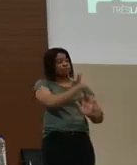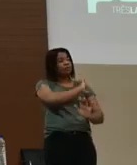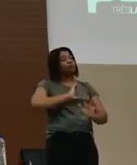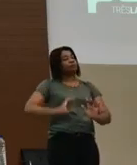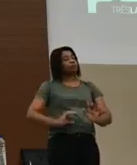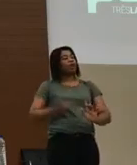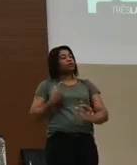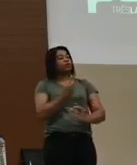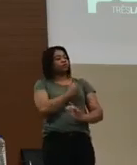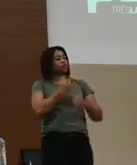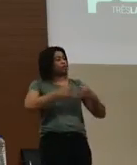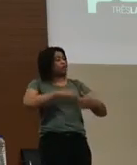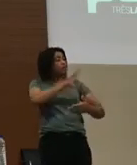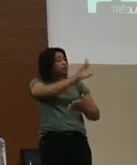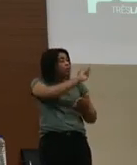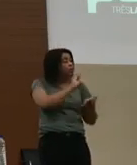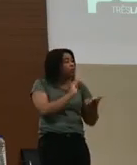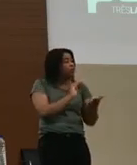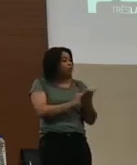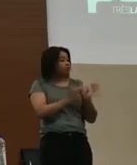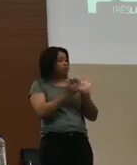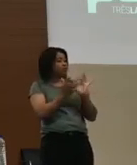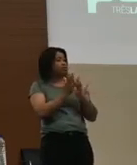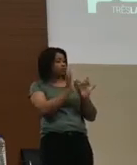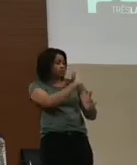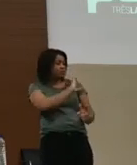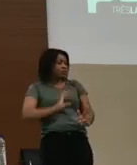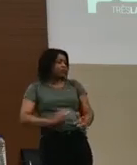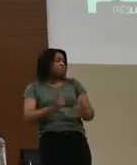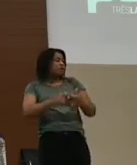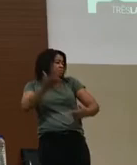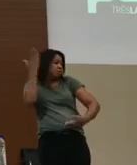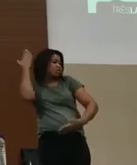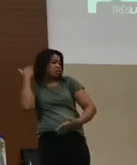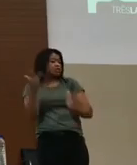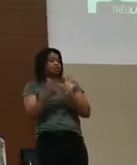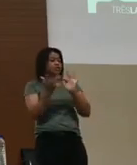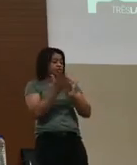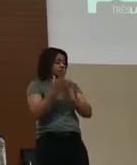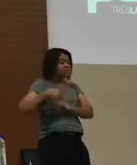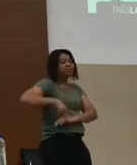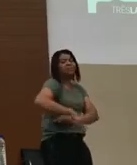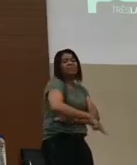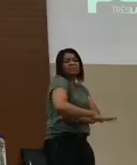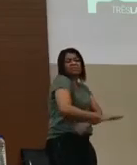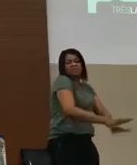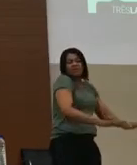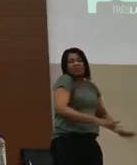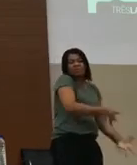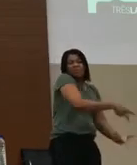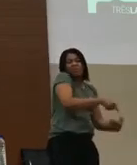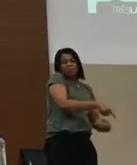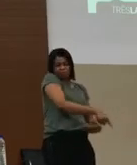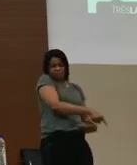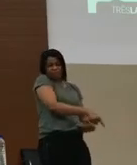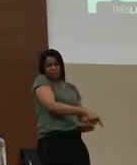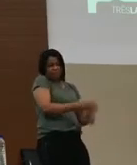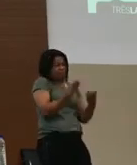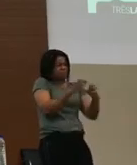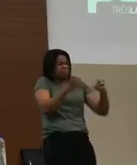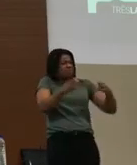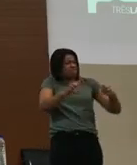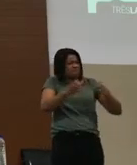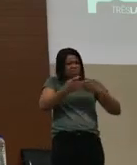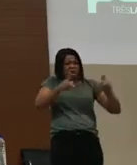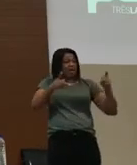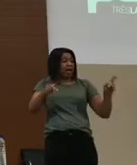De fazer as obras de Jesus. O fato de Jesus fazer qualquer coisa que nós pedimos está atrelado ao fato de nós